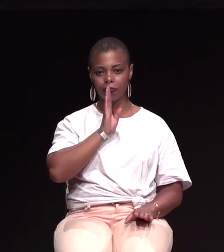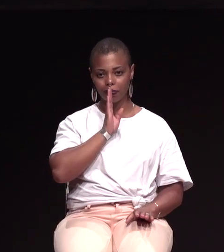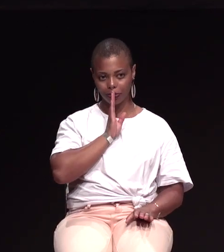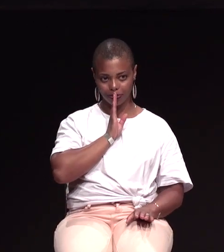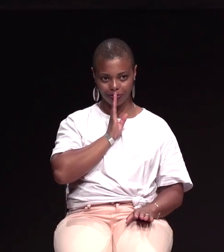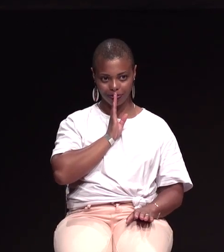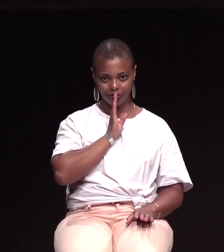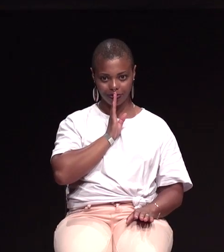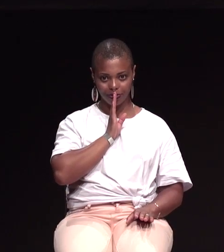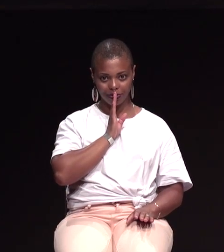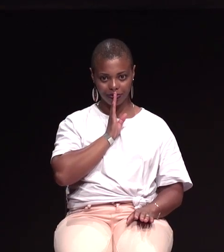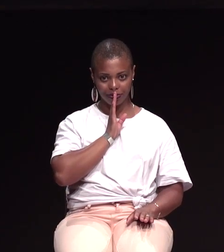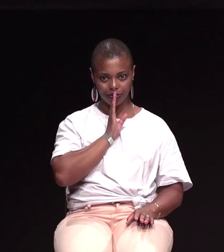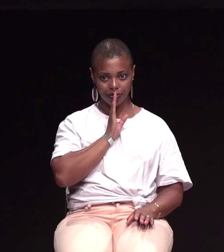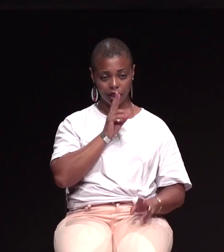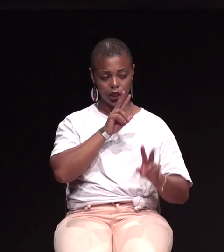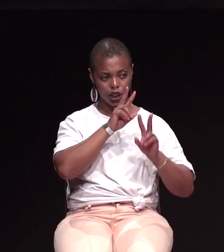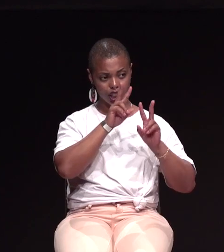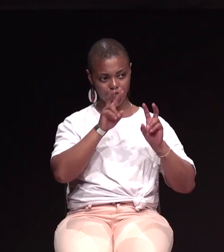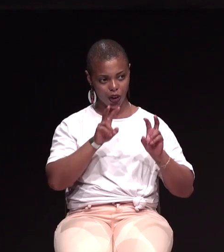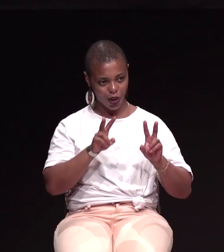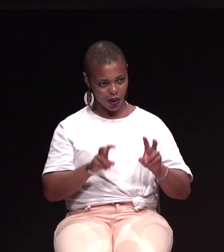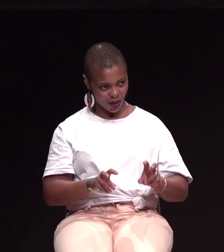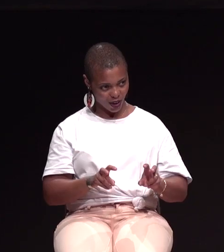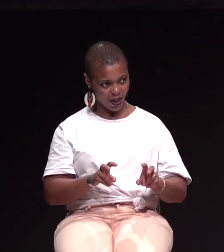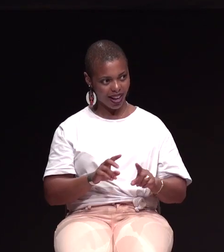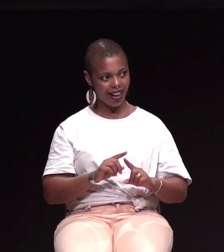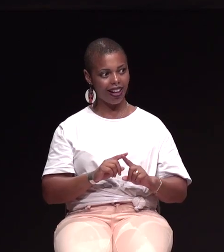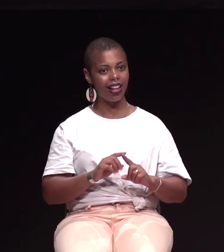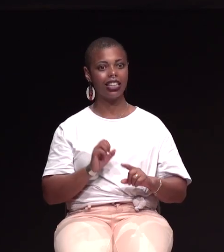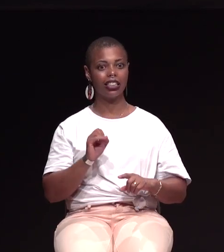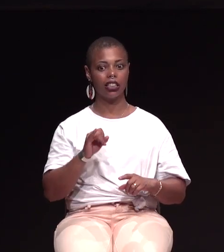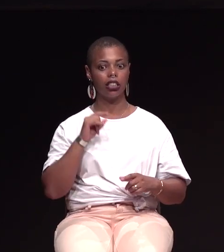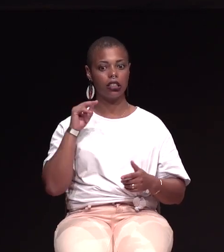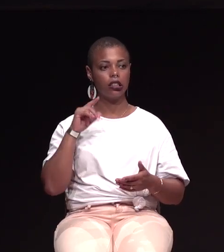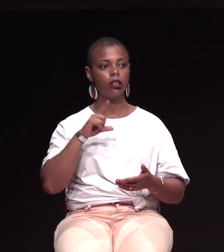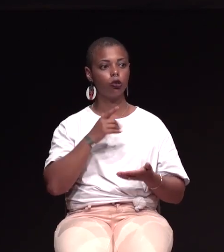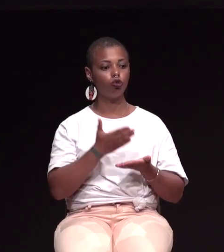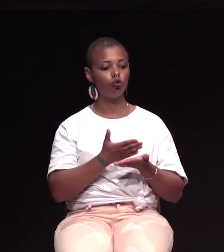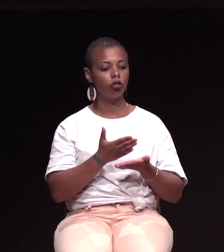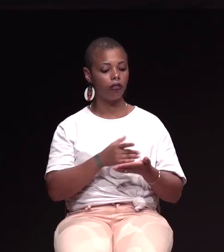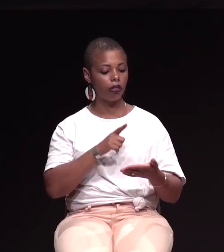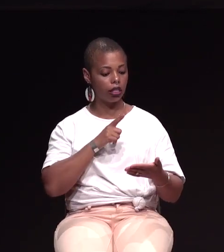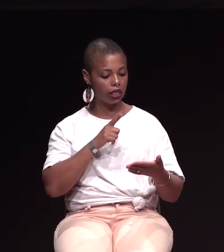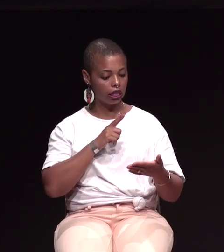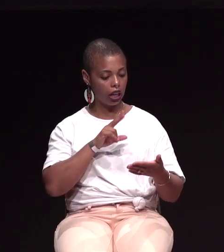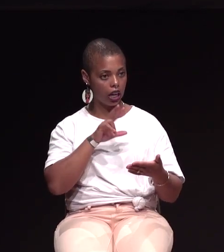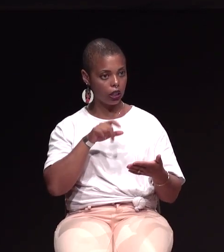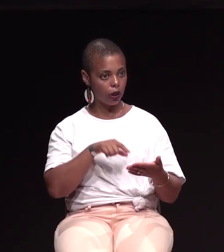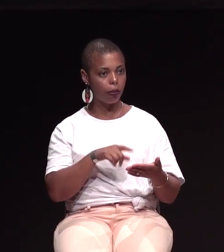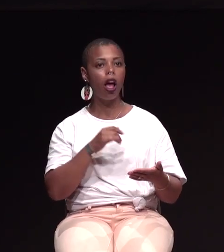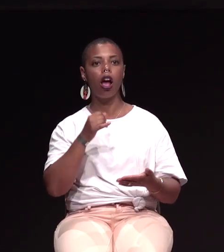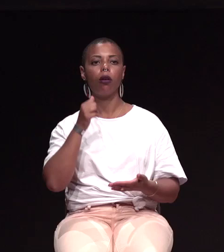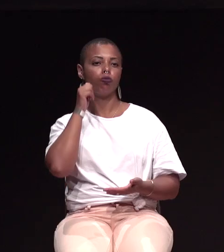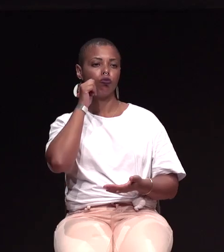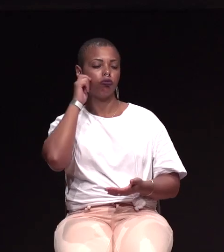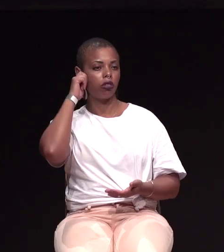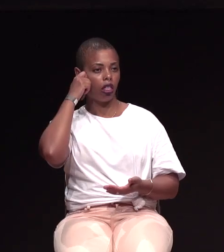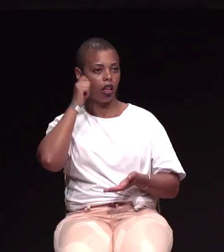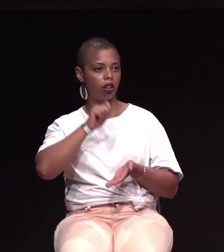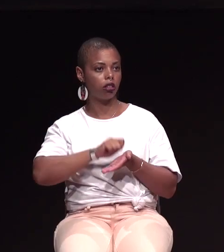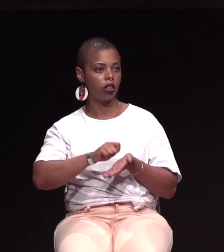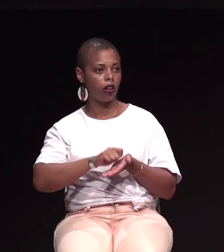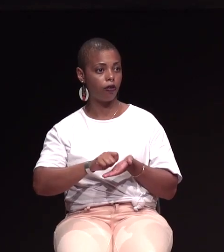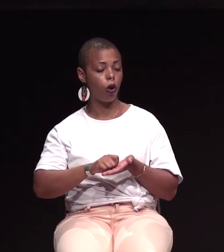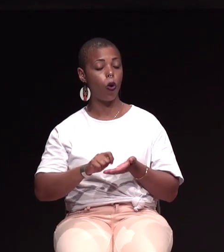temas, quando aparecem na obra de escritoras negras.